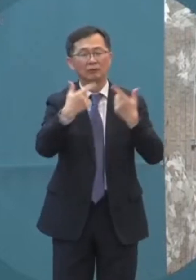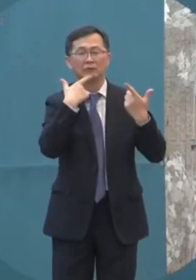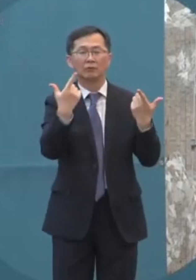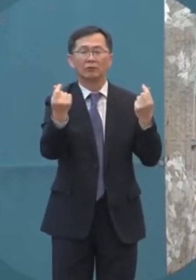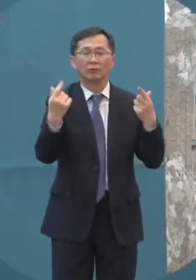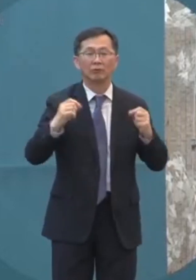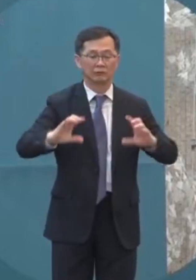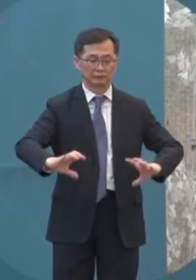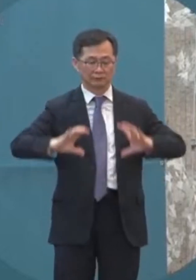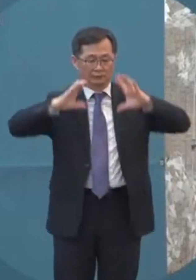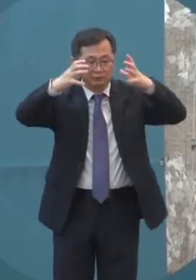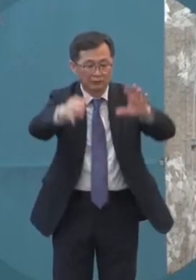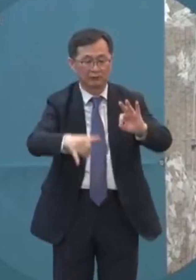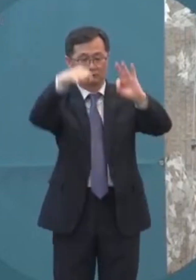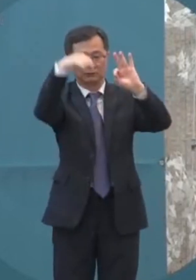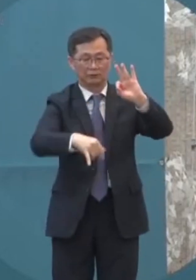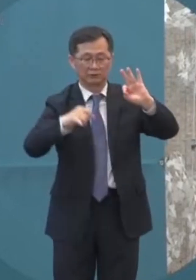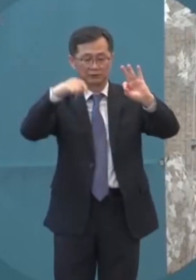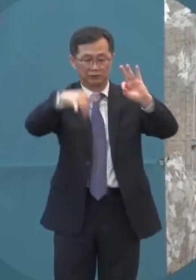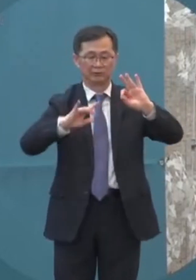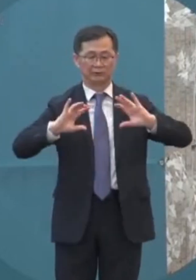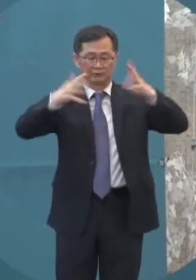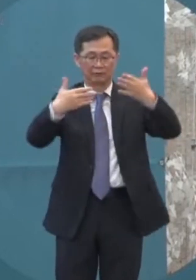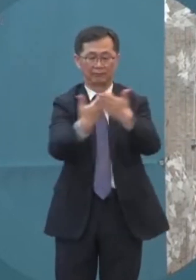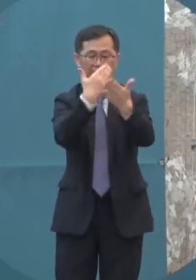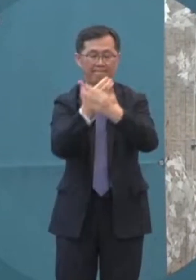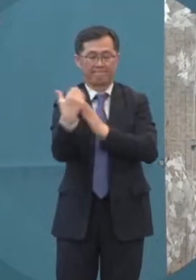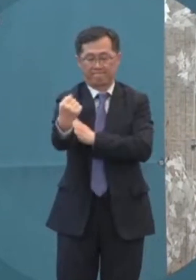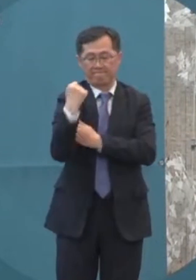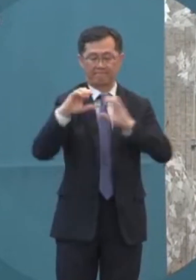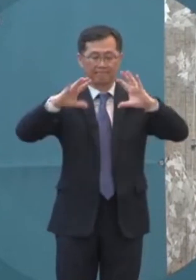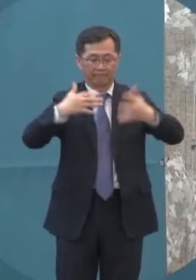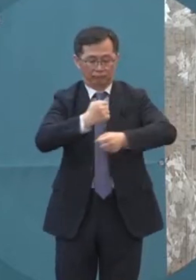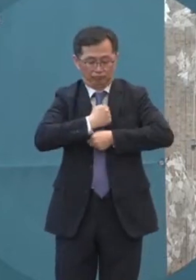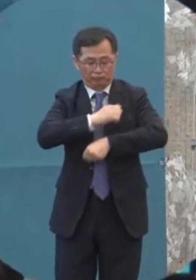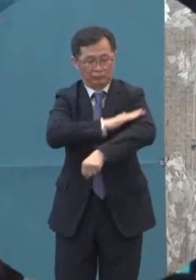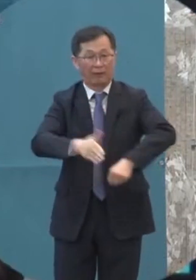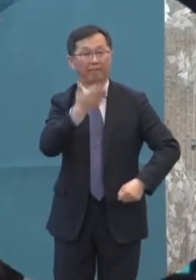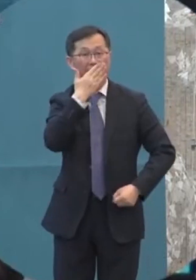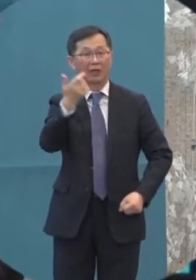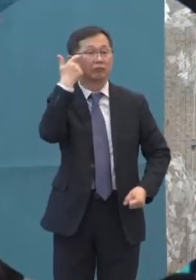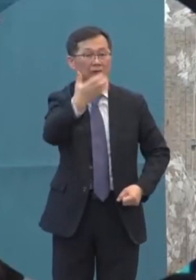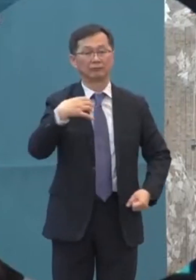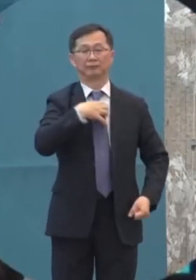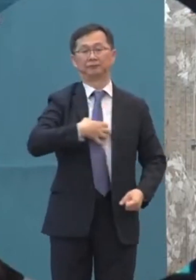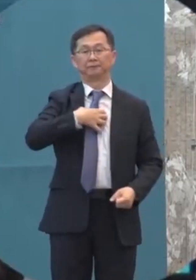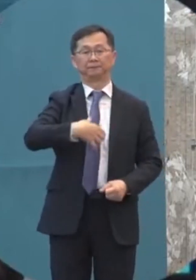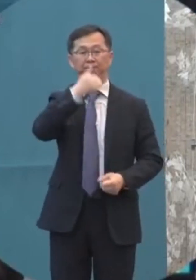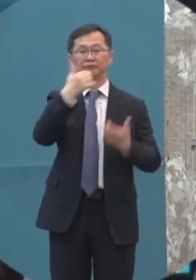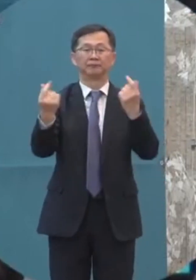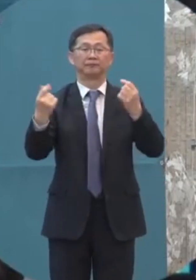우리가 세계 10위권 선진국을 유지할 수 있을까 걱정하지 않을 수가 없습니다.